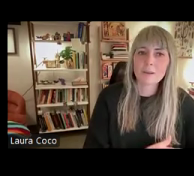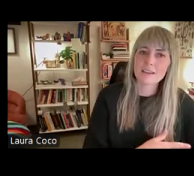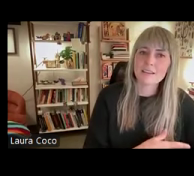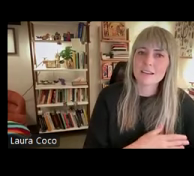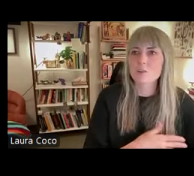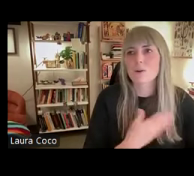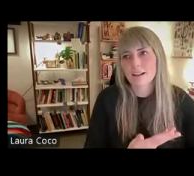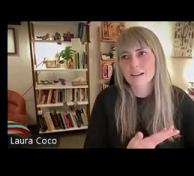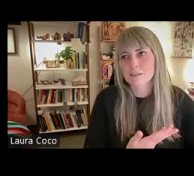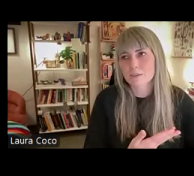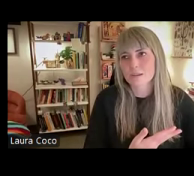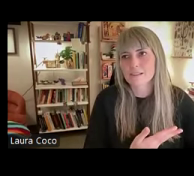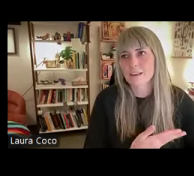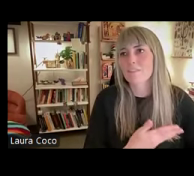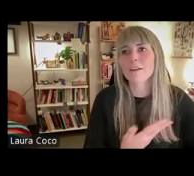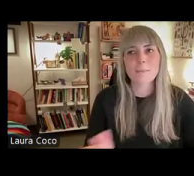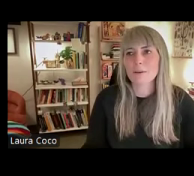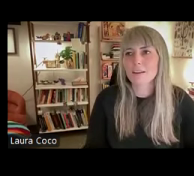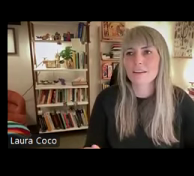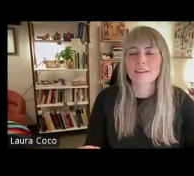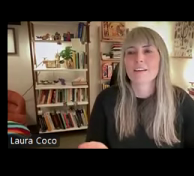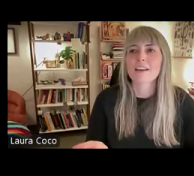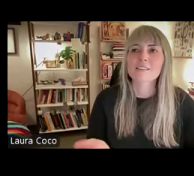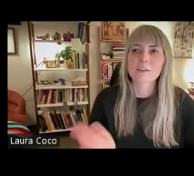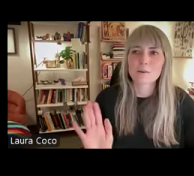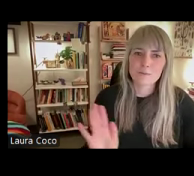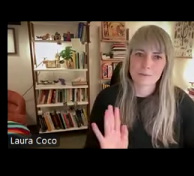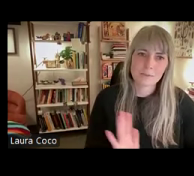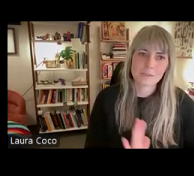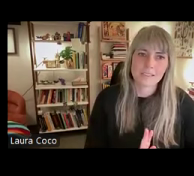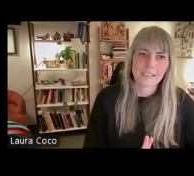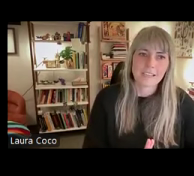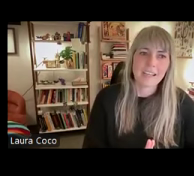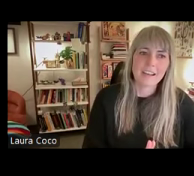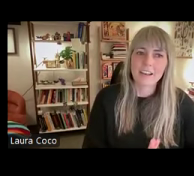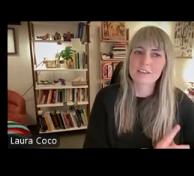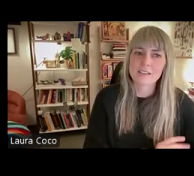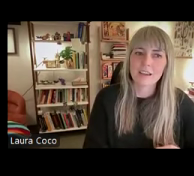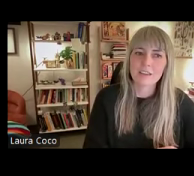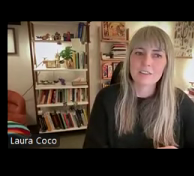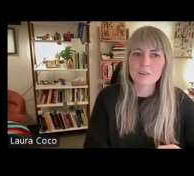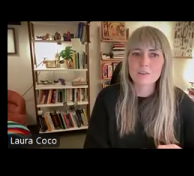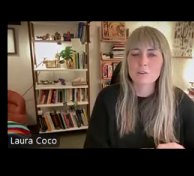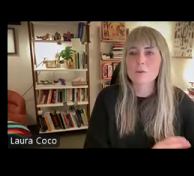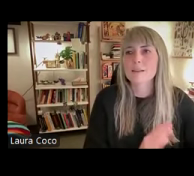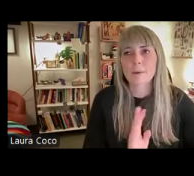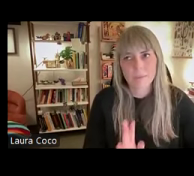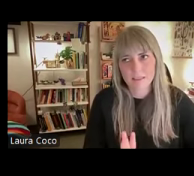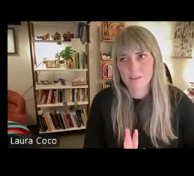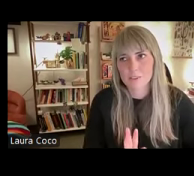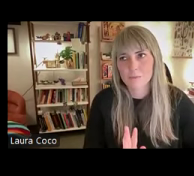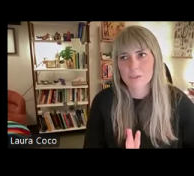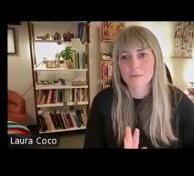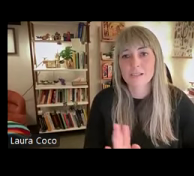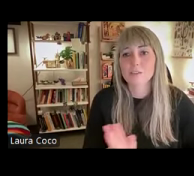es consistente. Alguien más dice que cada compañía tiene sus reglas, que significa que cada compañía tiene sus propias reglas. Otro